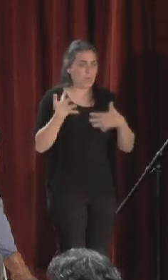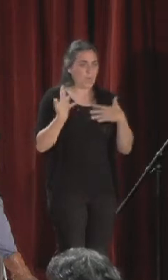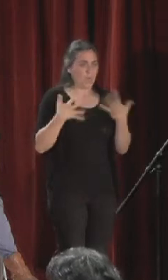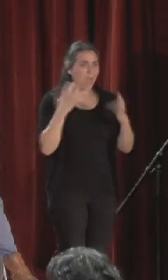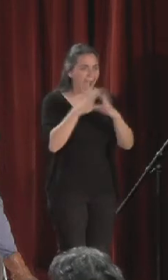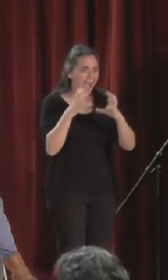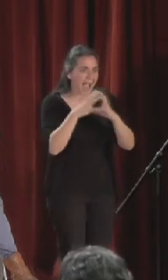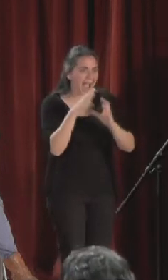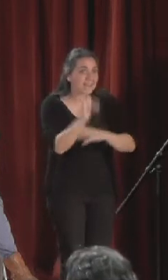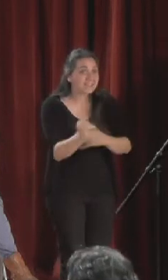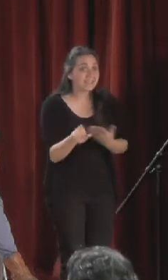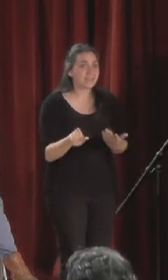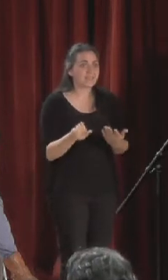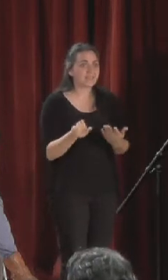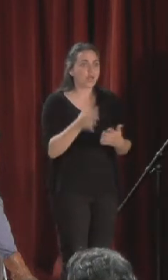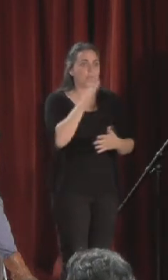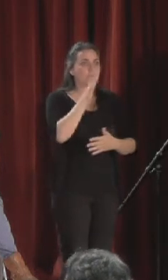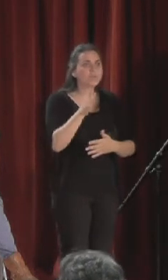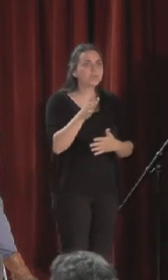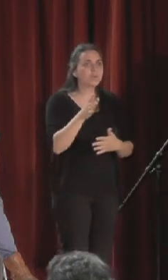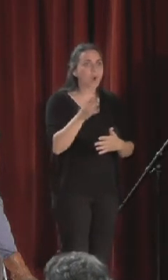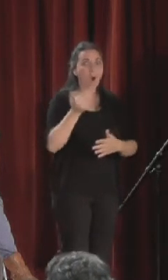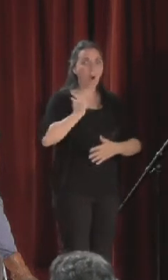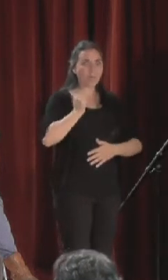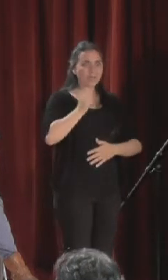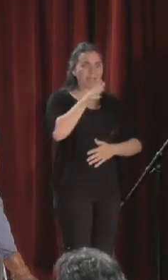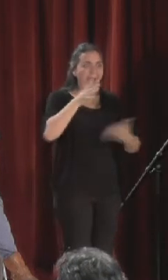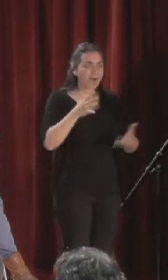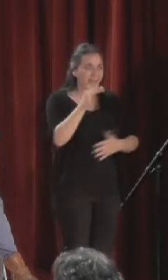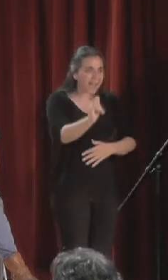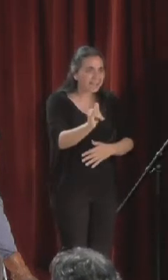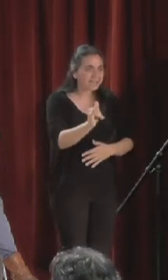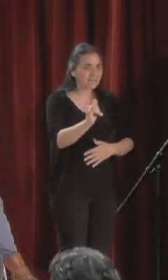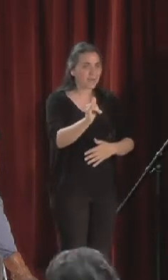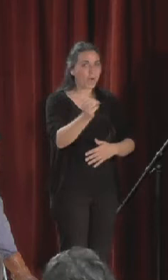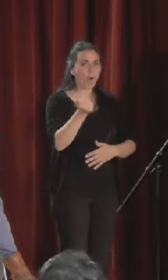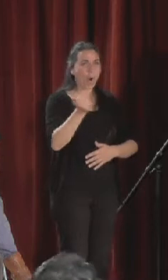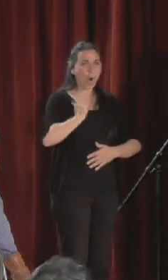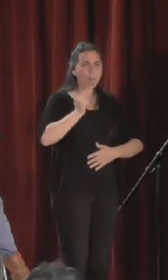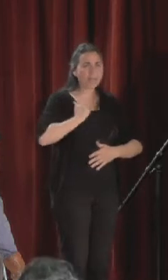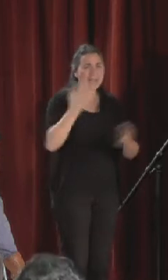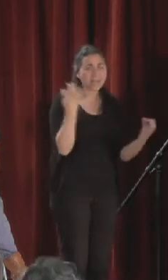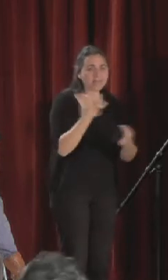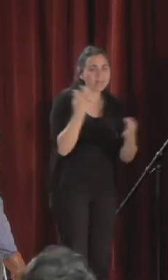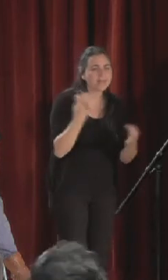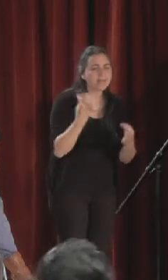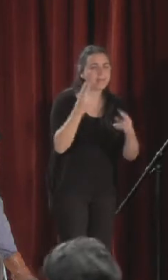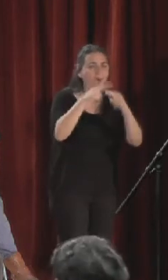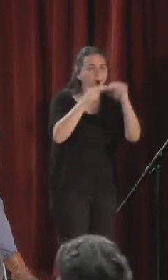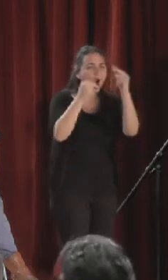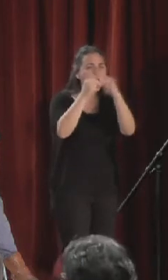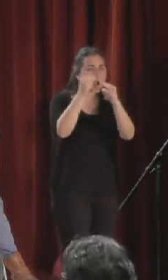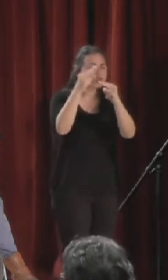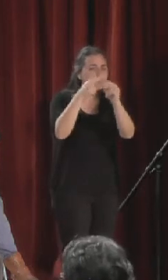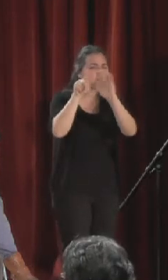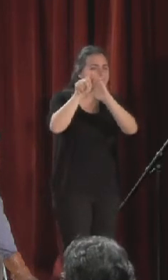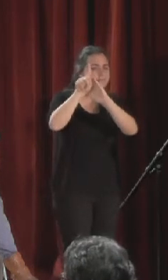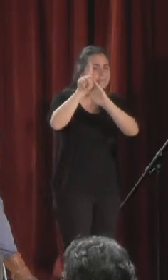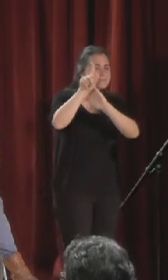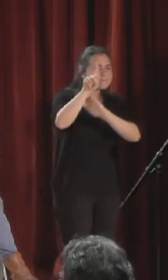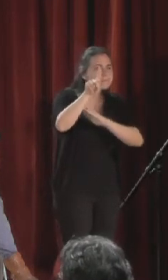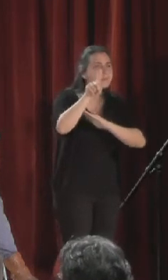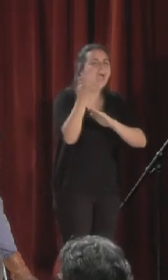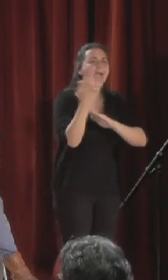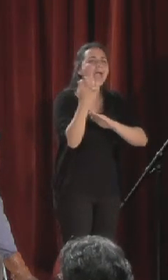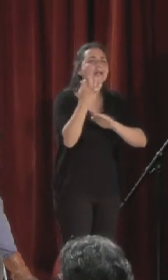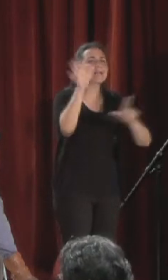Estou ilusionado porque temos unha gran oportunidade. Temos unha gran oportunidade de construir un Estado